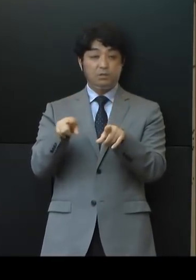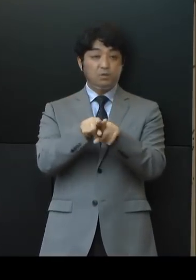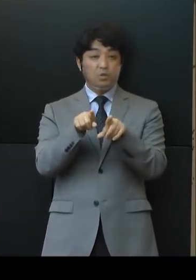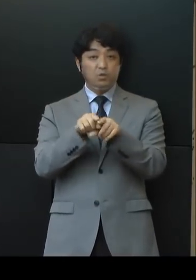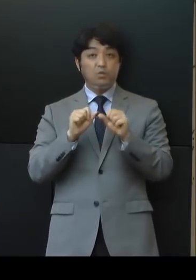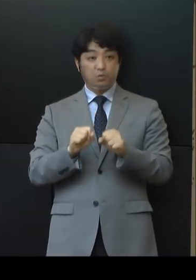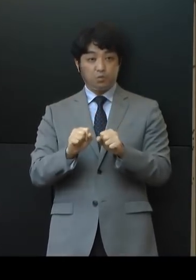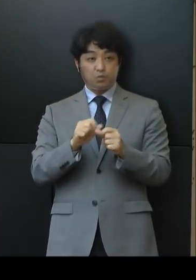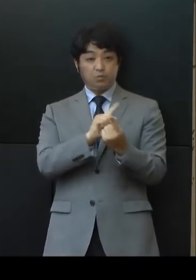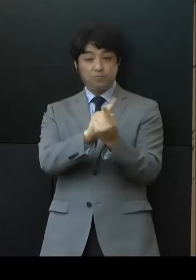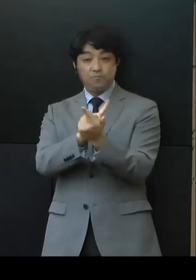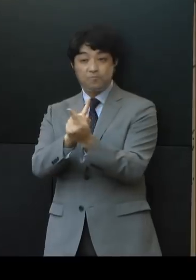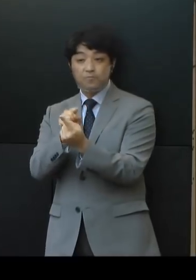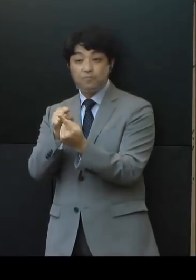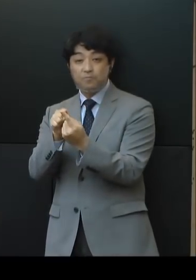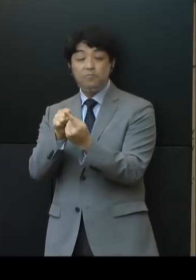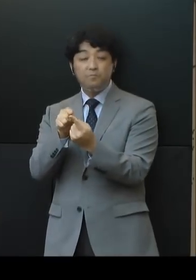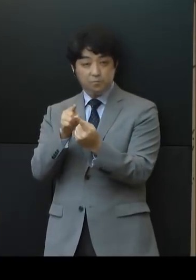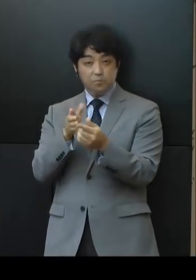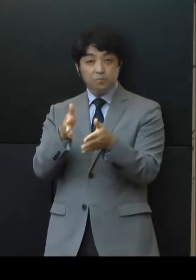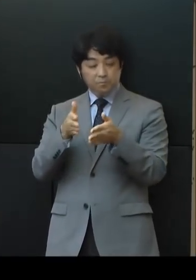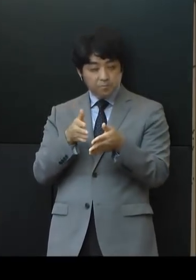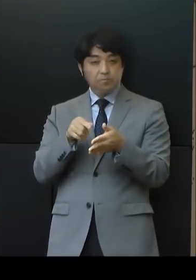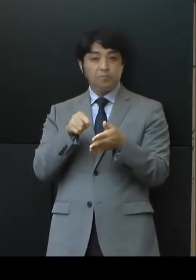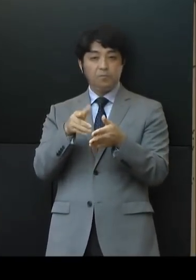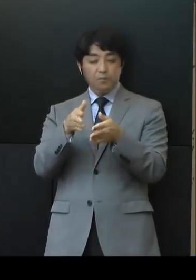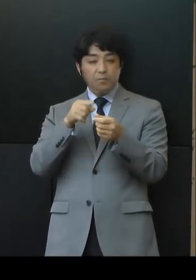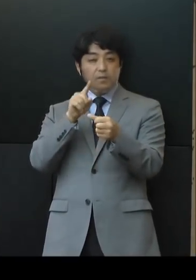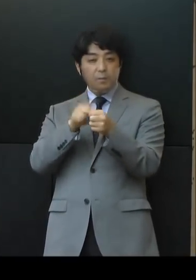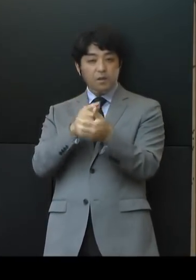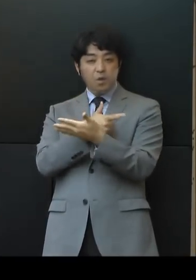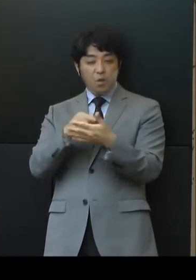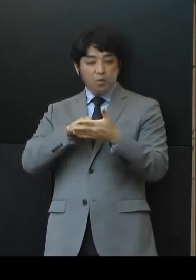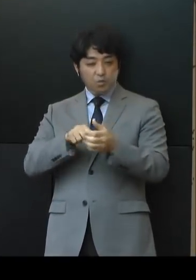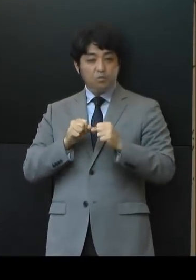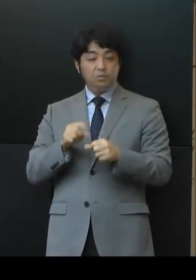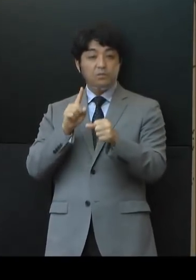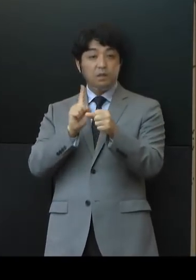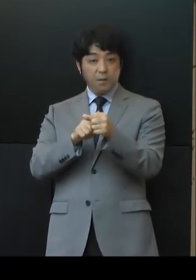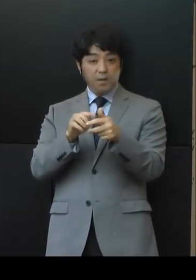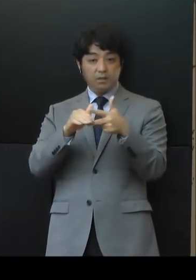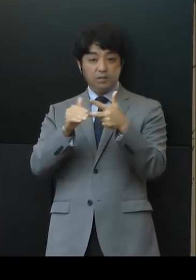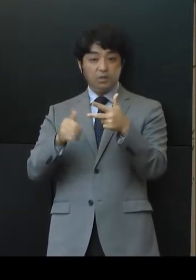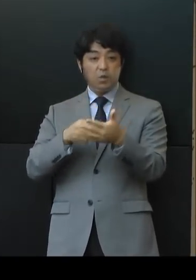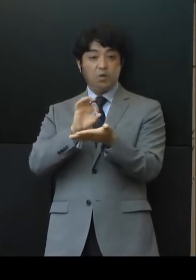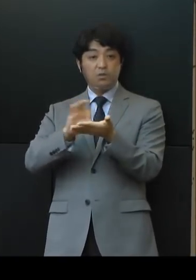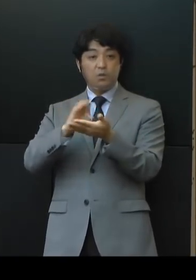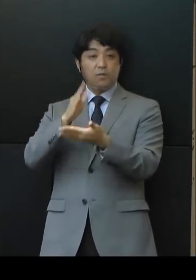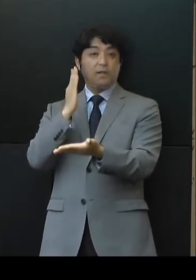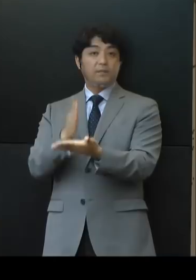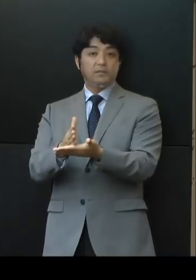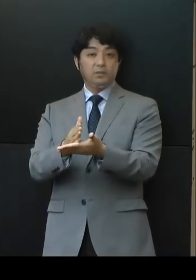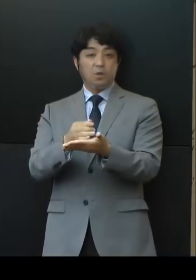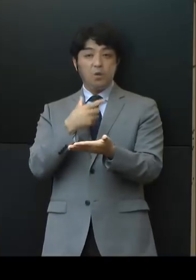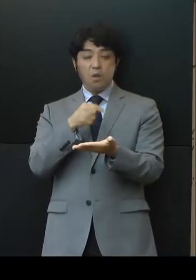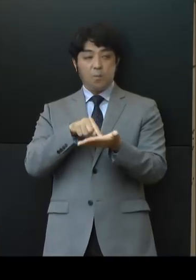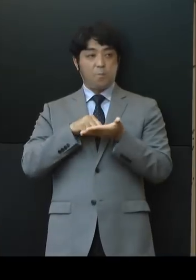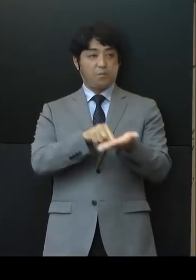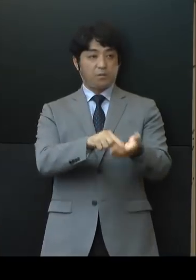触機会の低減に徹底的に取り組むため事業者の皆様に施設の使用停止の協力を要請いたします